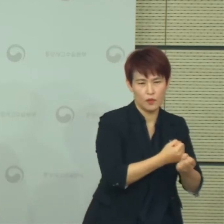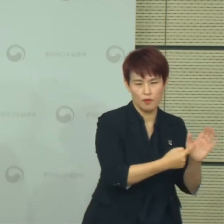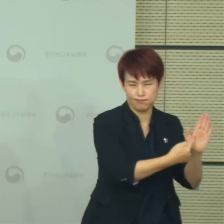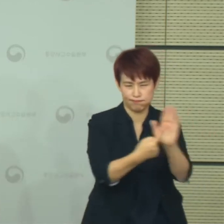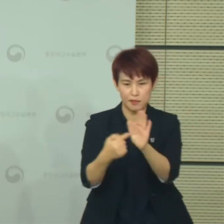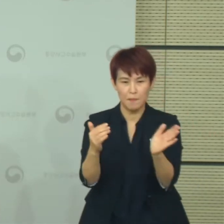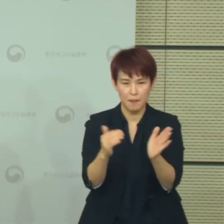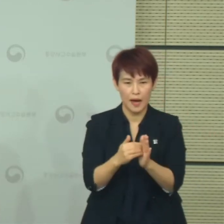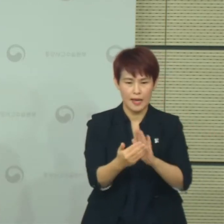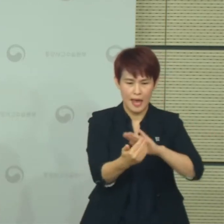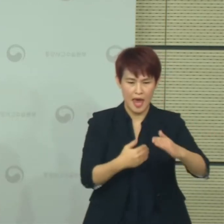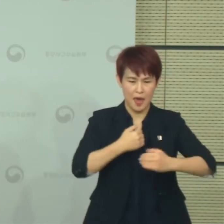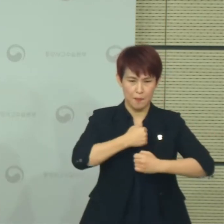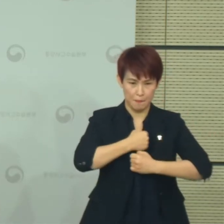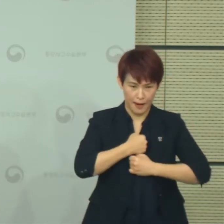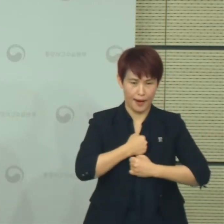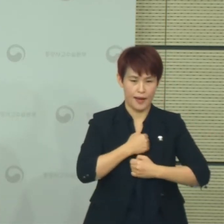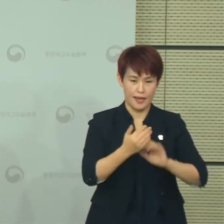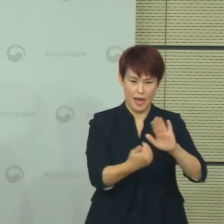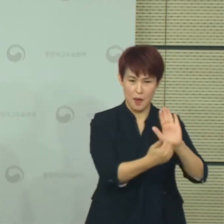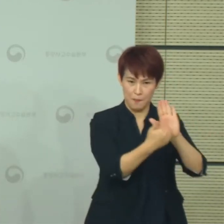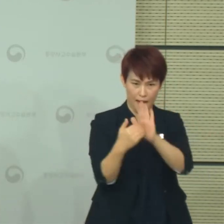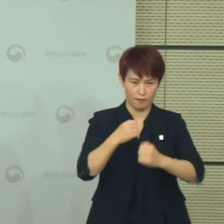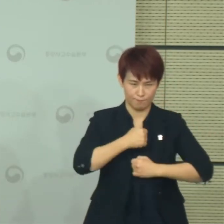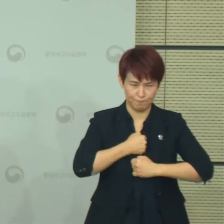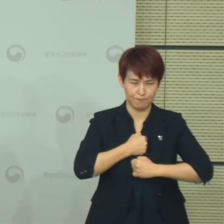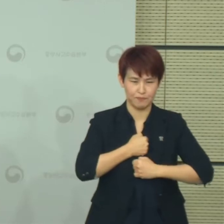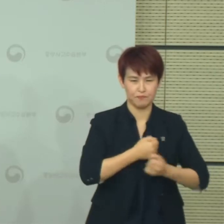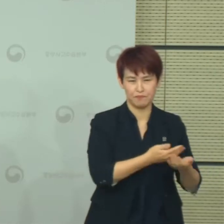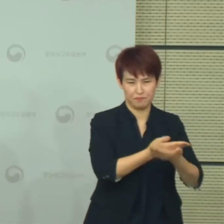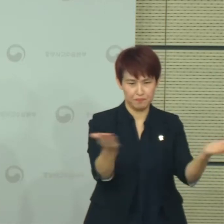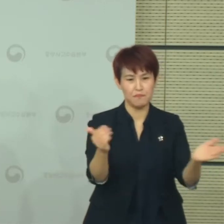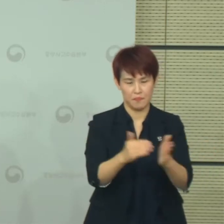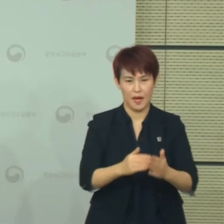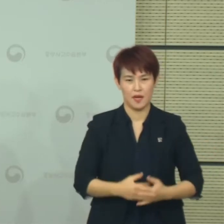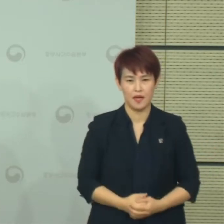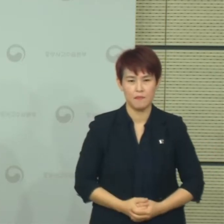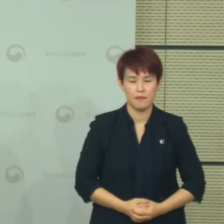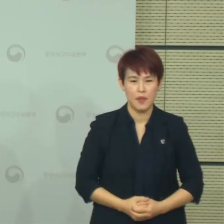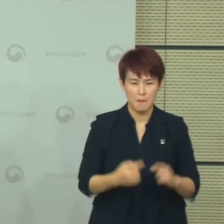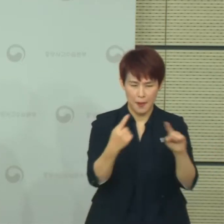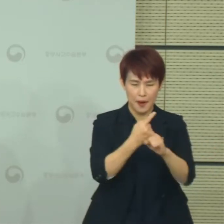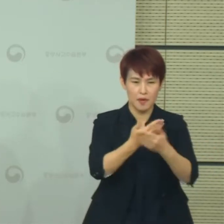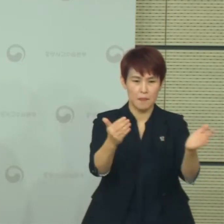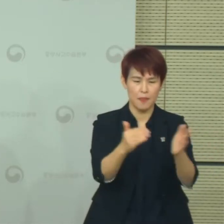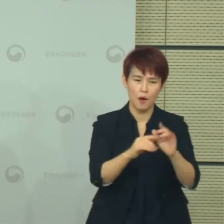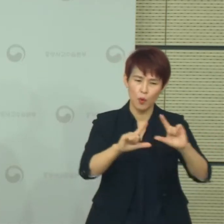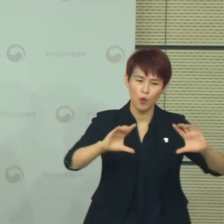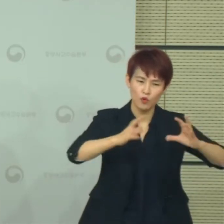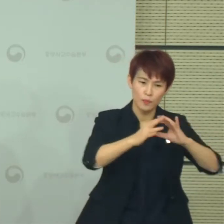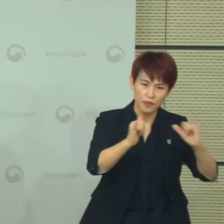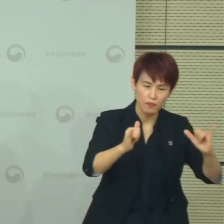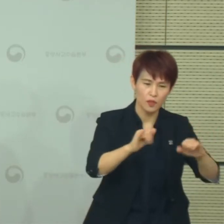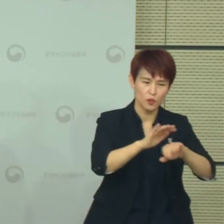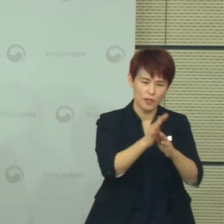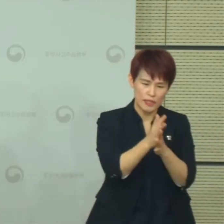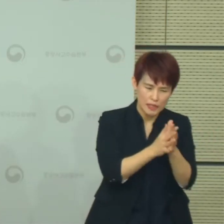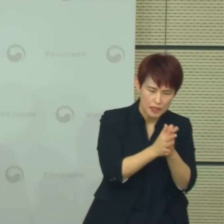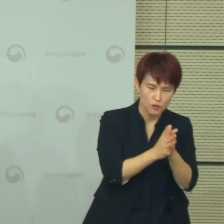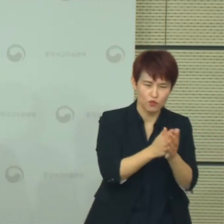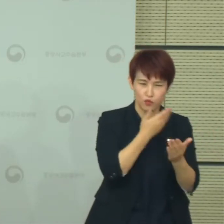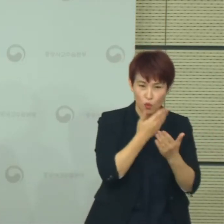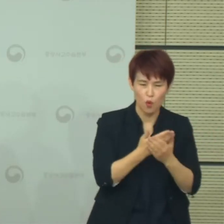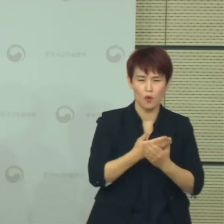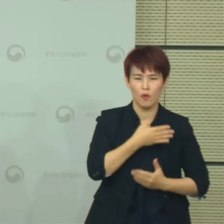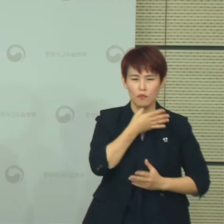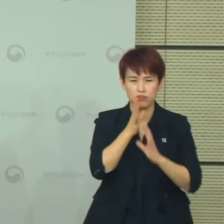관련된 예방수칙도 개정하여 배포하였습니다. 기존 일반 국민들에 대한 손 씻기 등의 수칙과